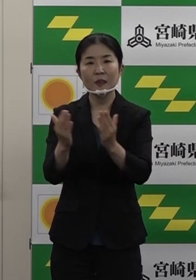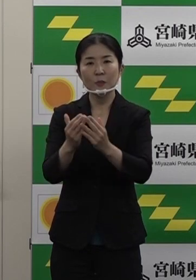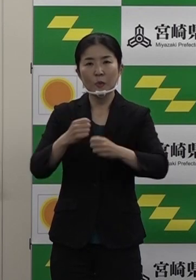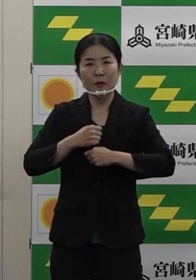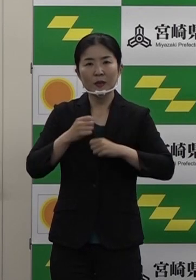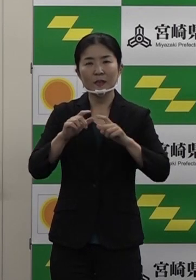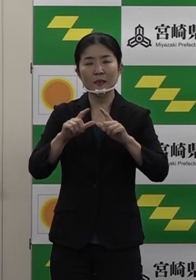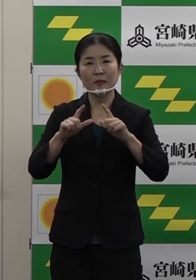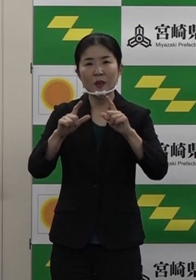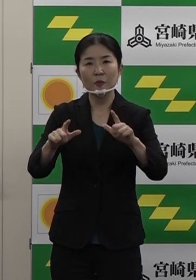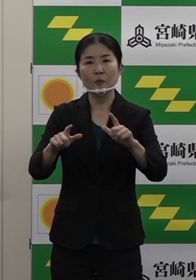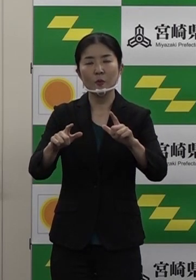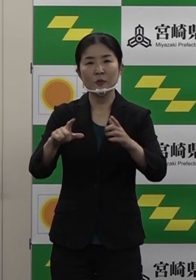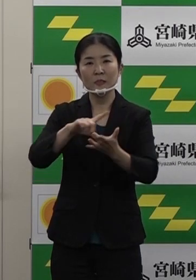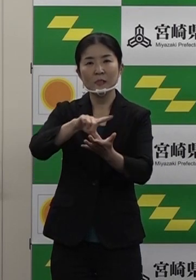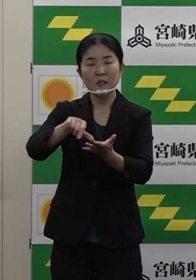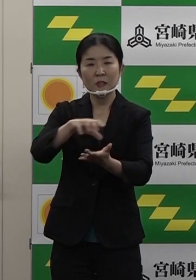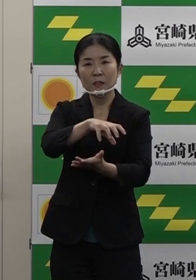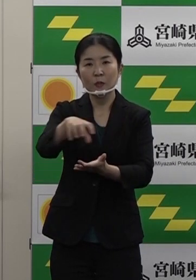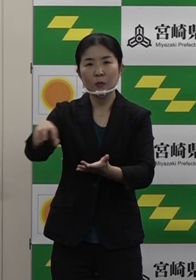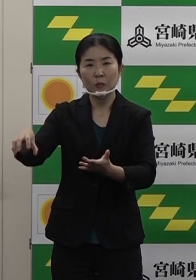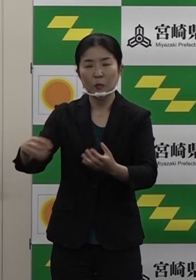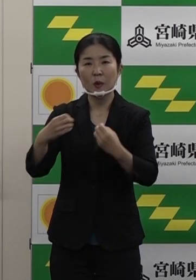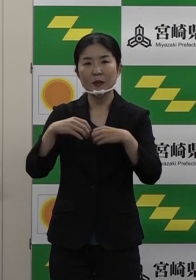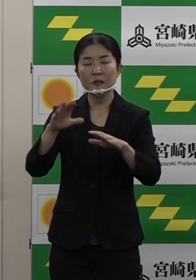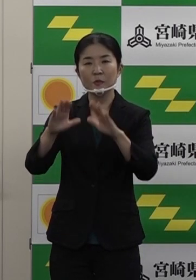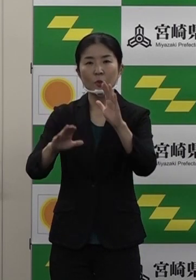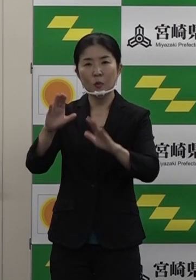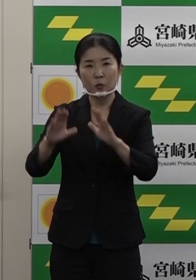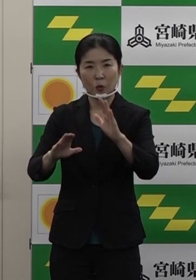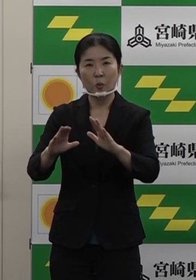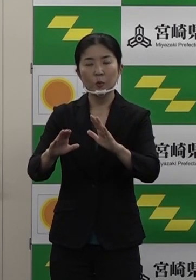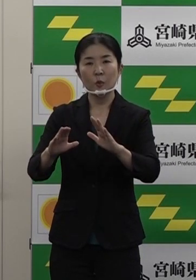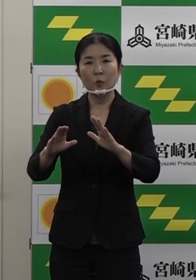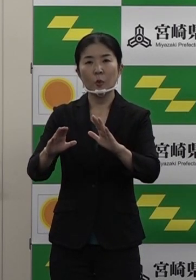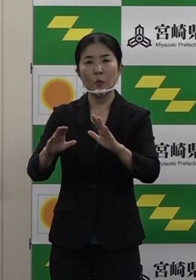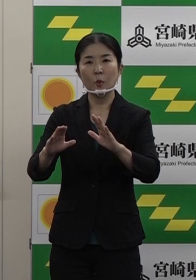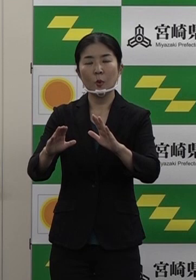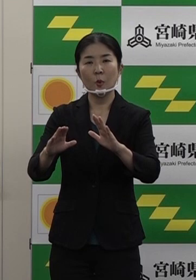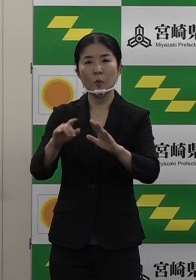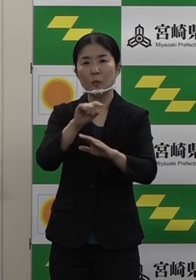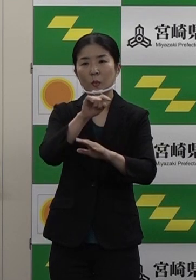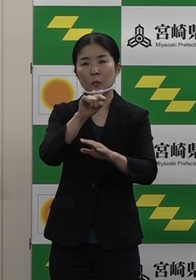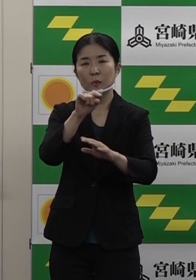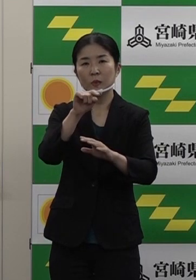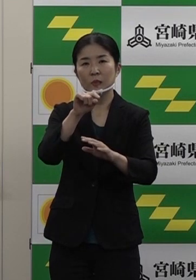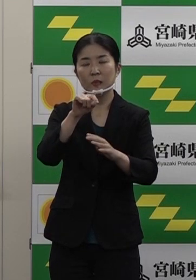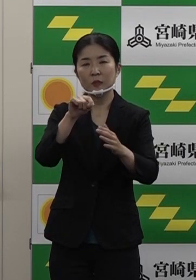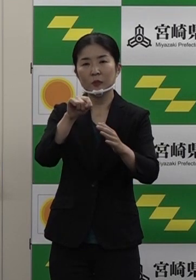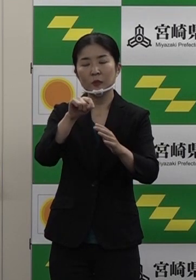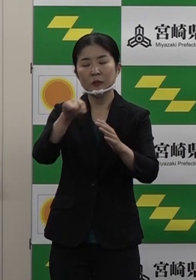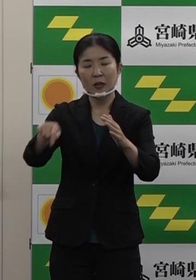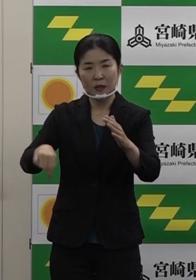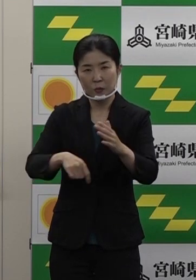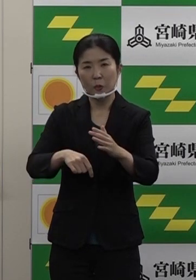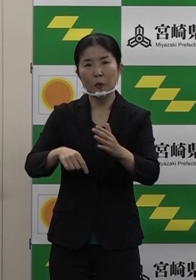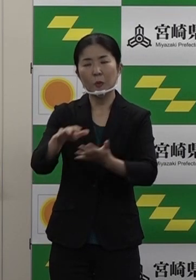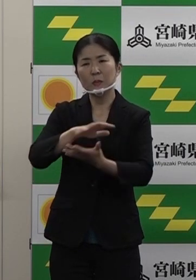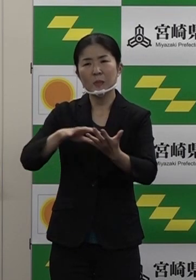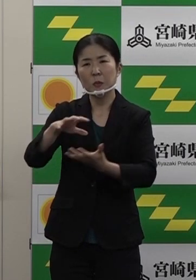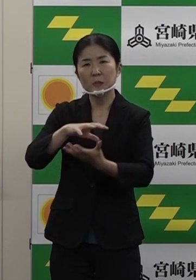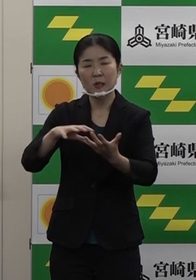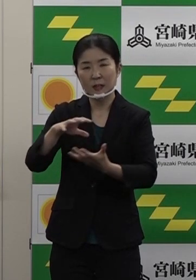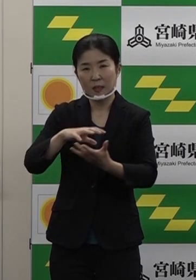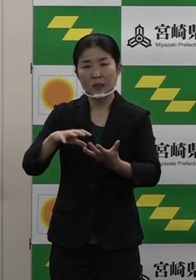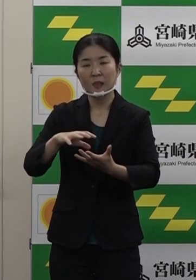全体の警報とその県域ごとのそういうですね感染状況といろんな ものがあって分かりにくいというご指摘もい